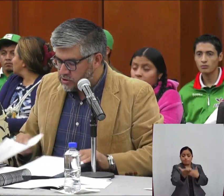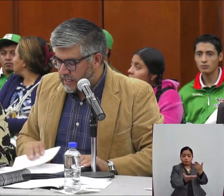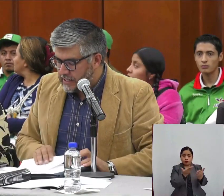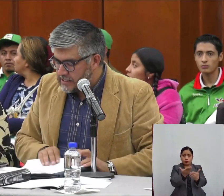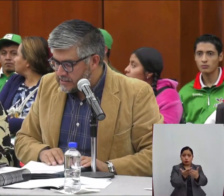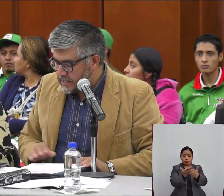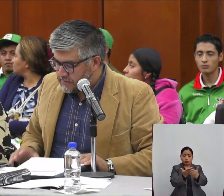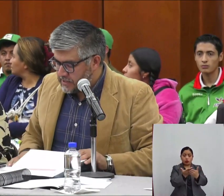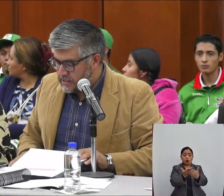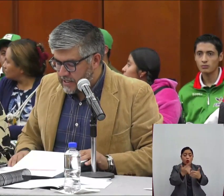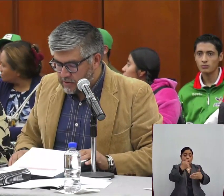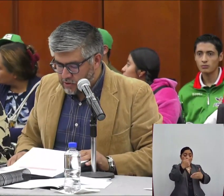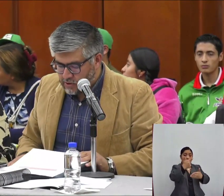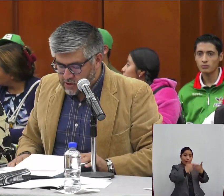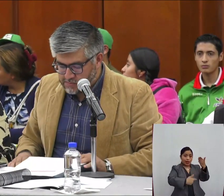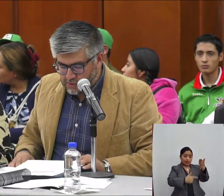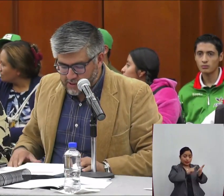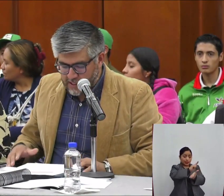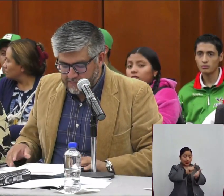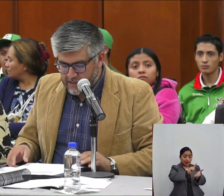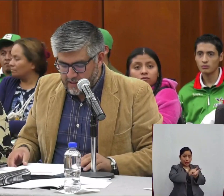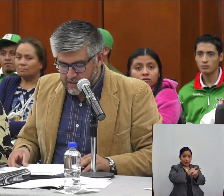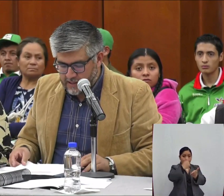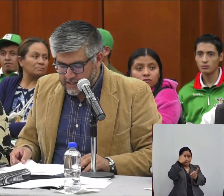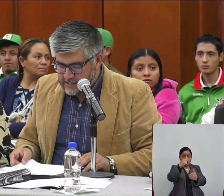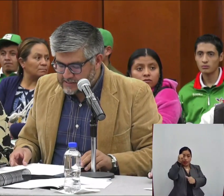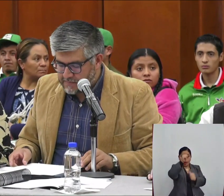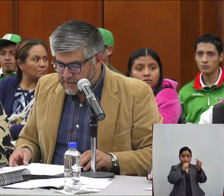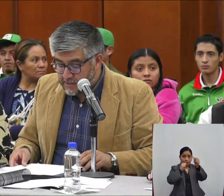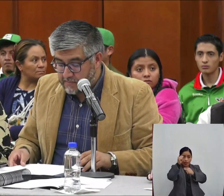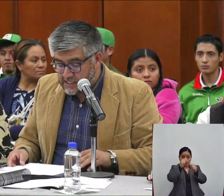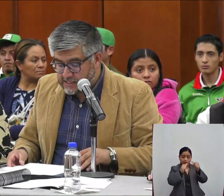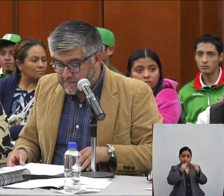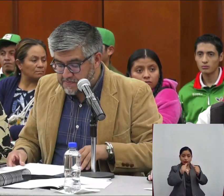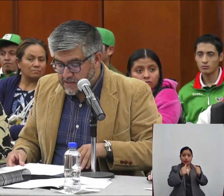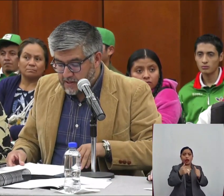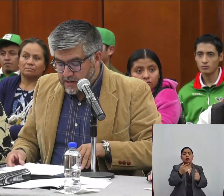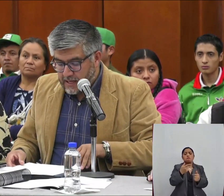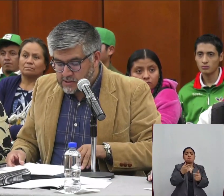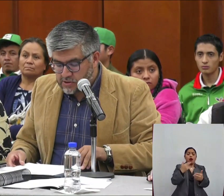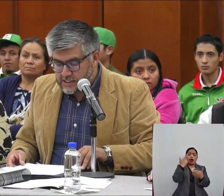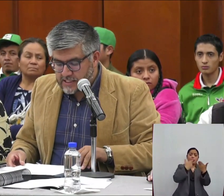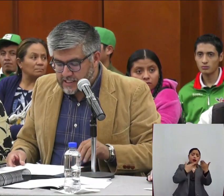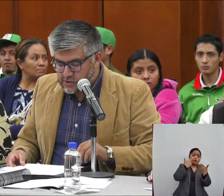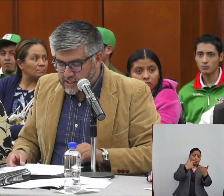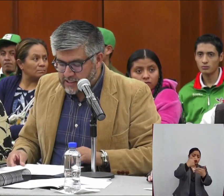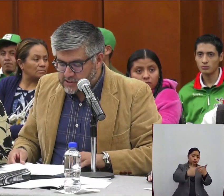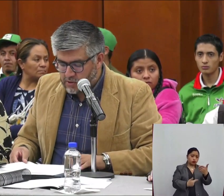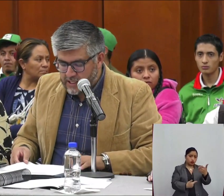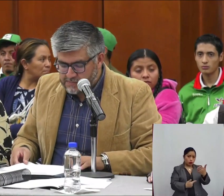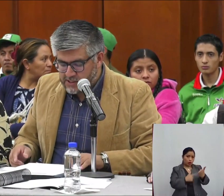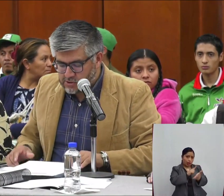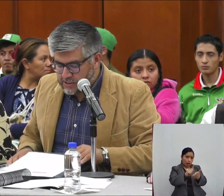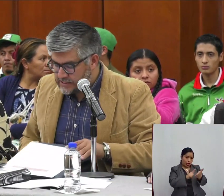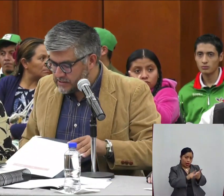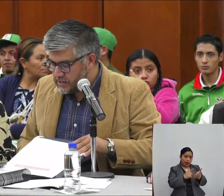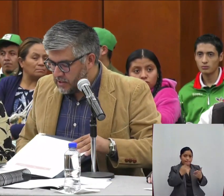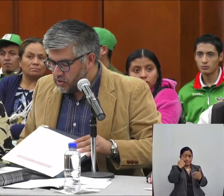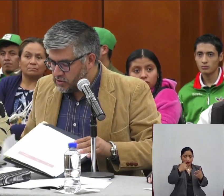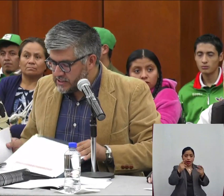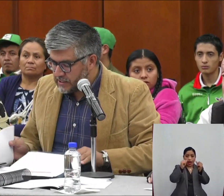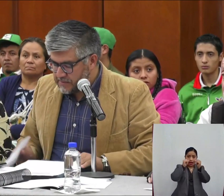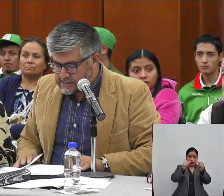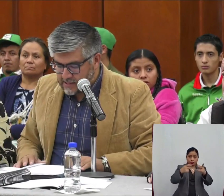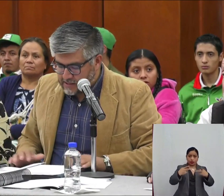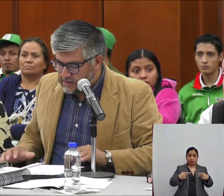podamos analizar el día de hoy corresponde a esta primera mesa, acciones relacionadas con las personas